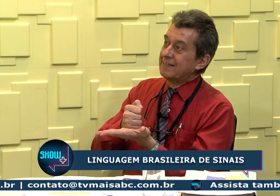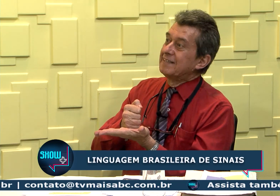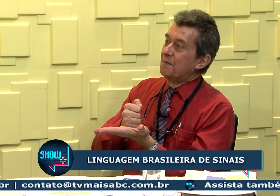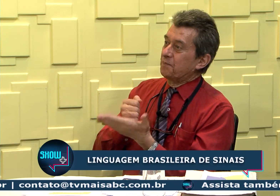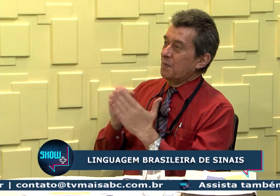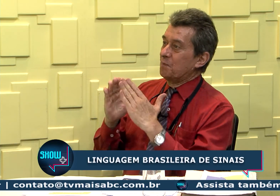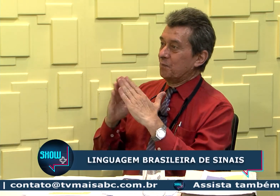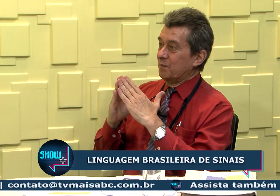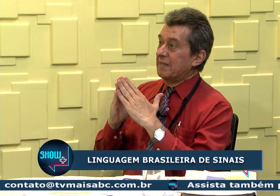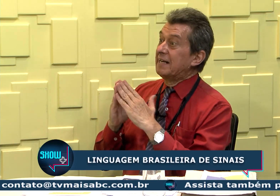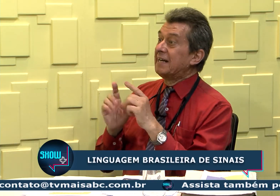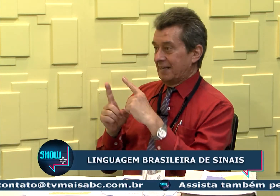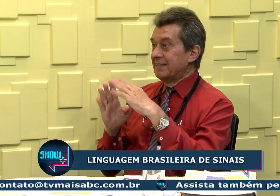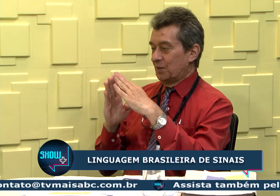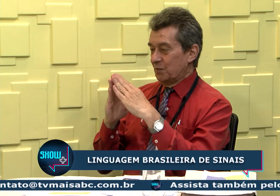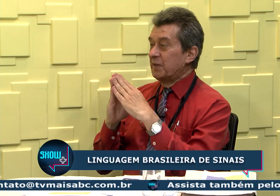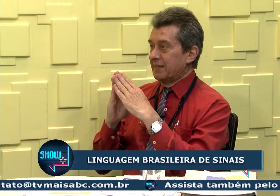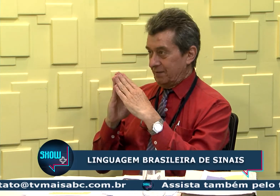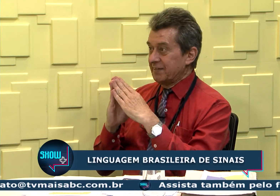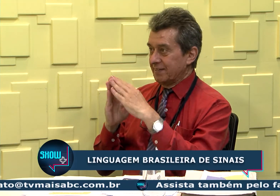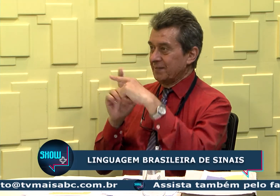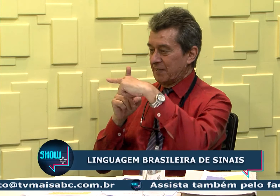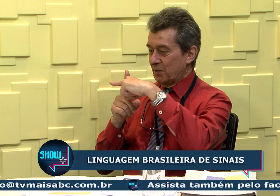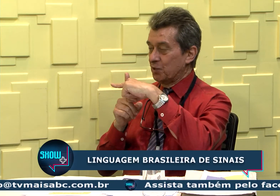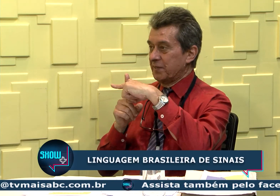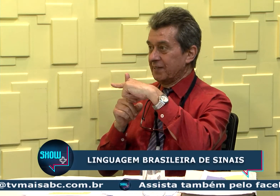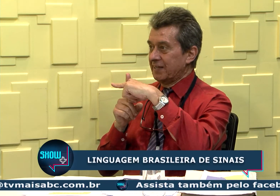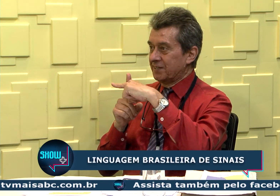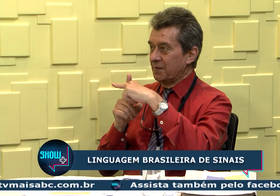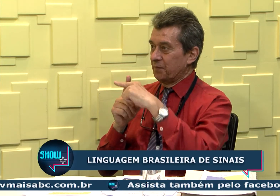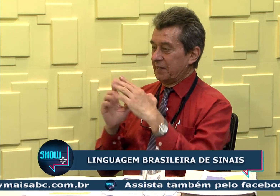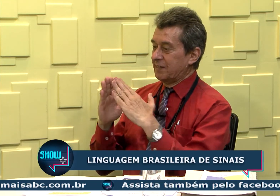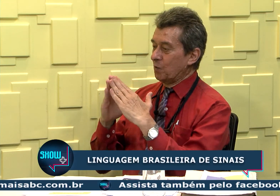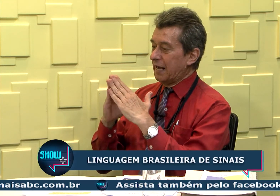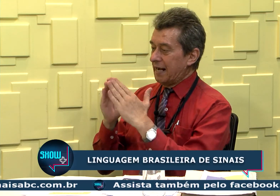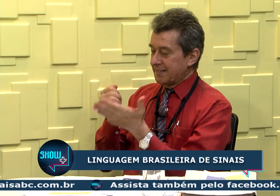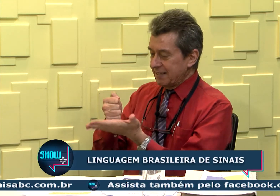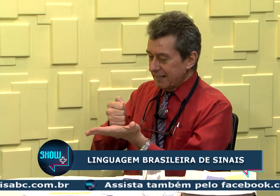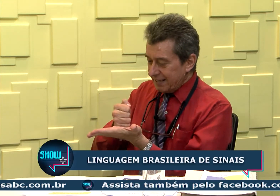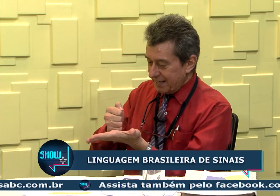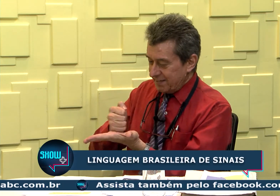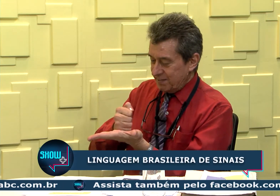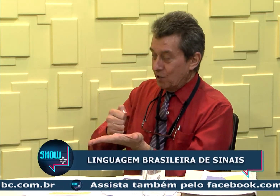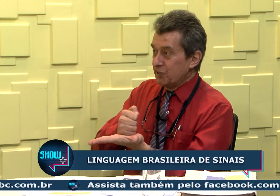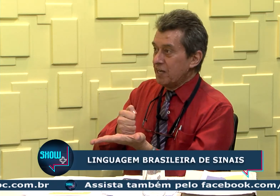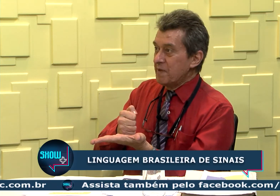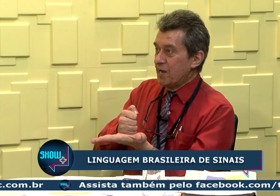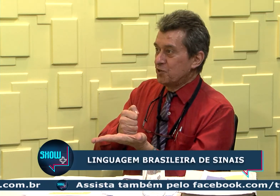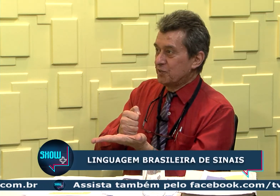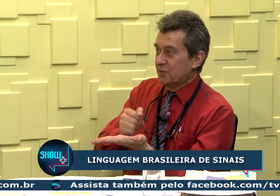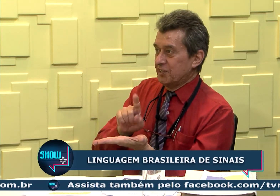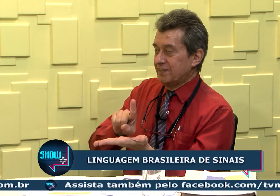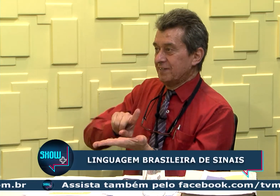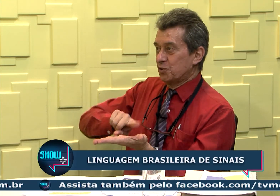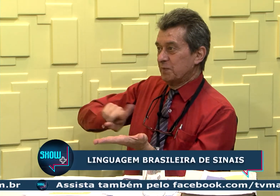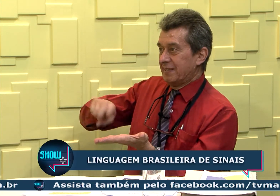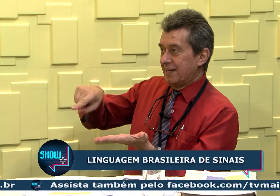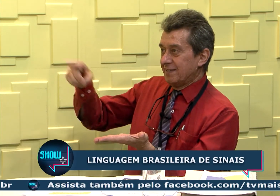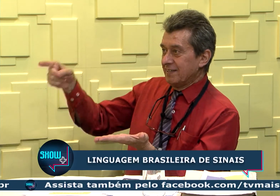acro fica a igreja então casa e sinal de remédio então a gente se subentende se que